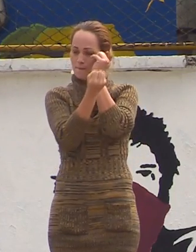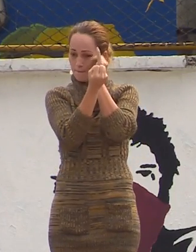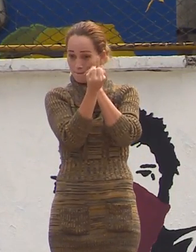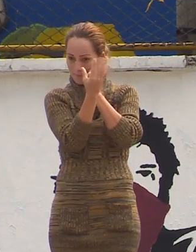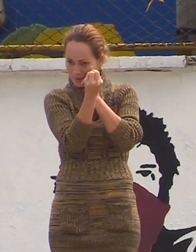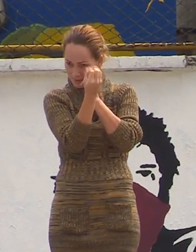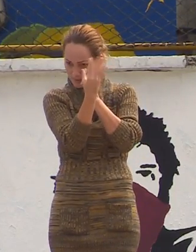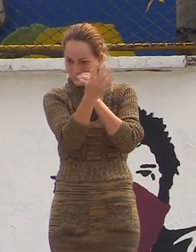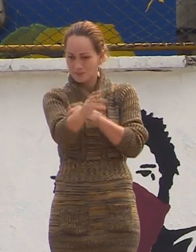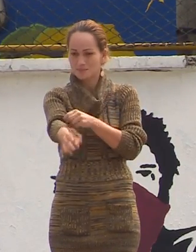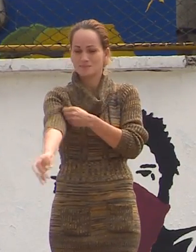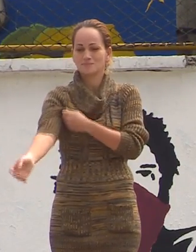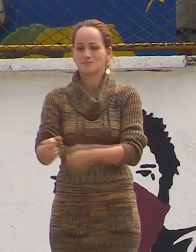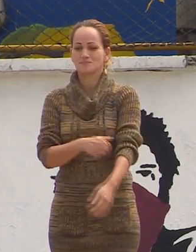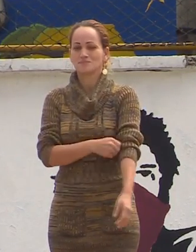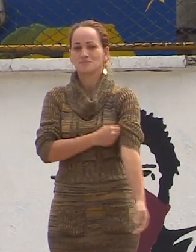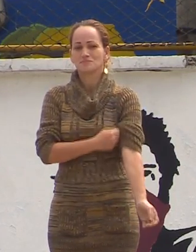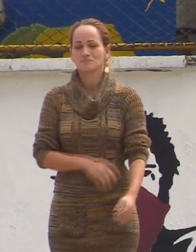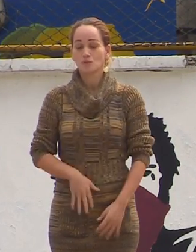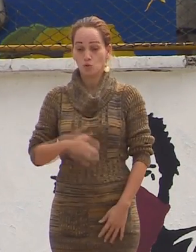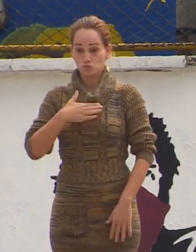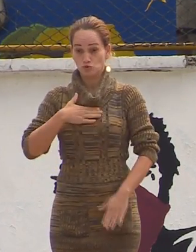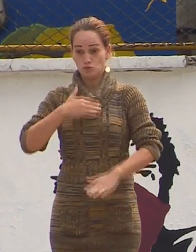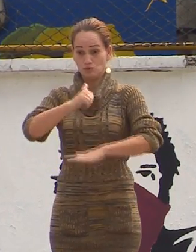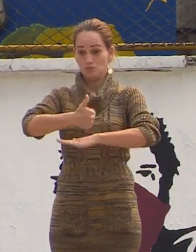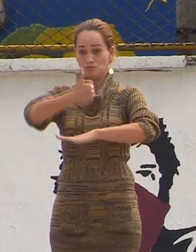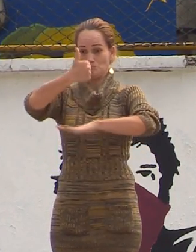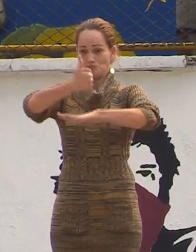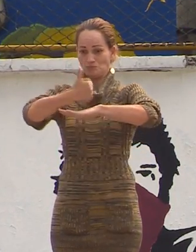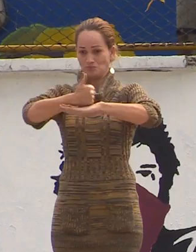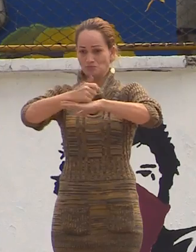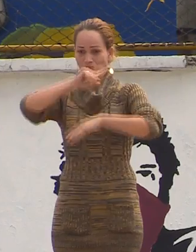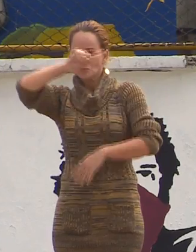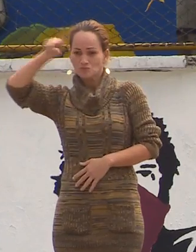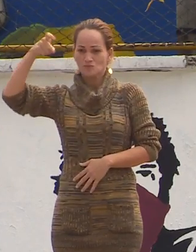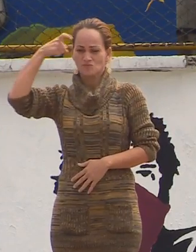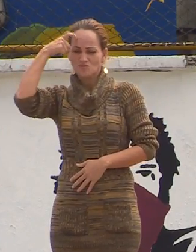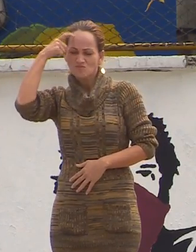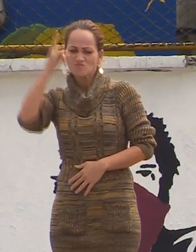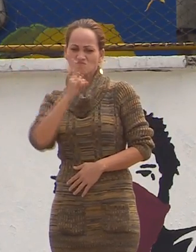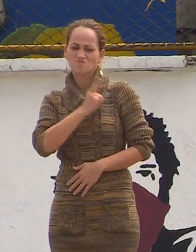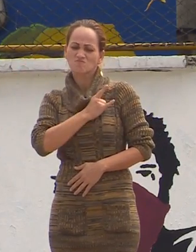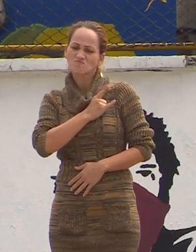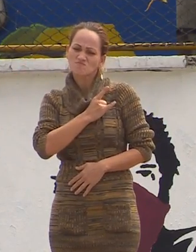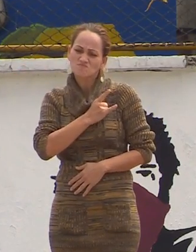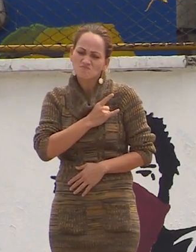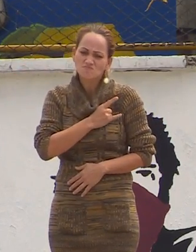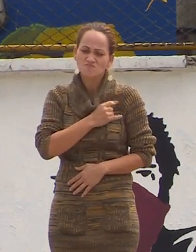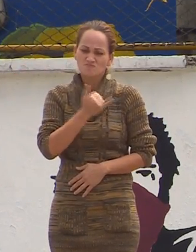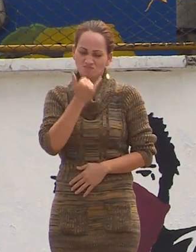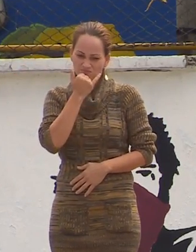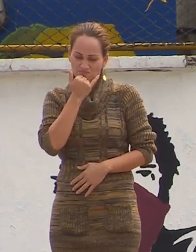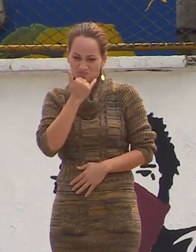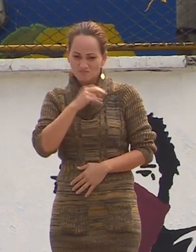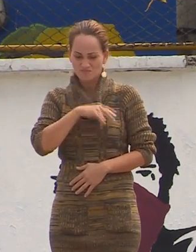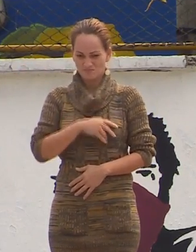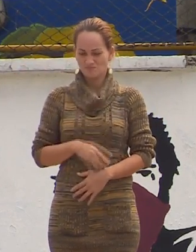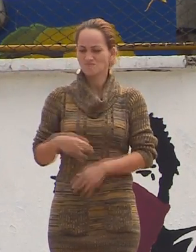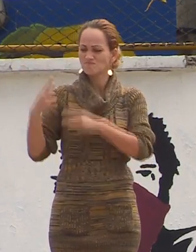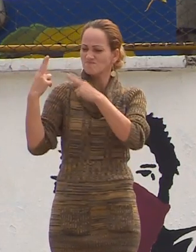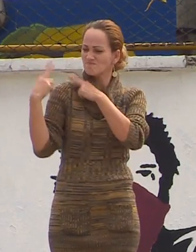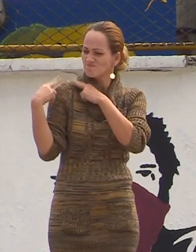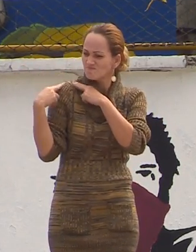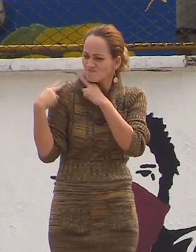pedagógicos. Como rector y gobierno universitario, nos ocupamos de